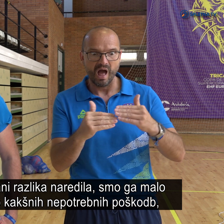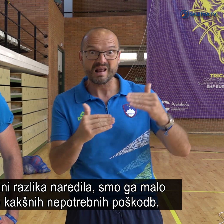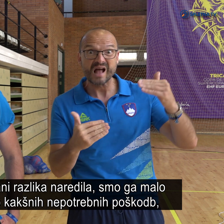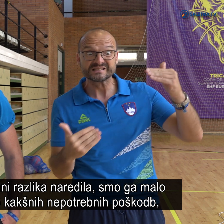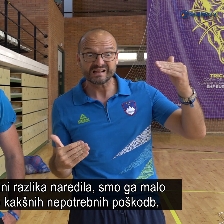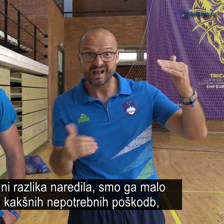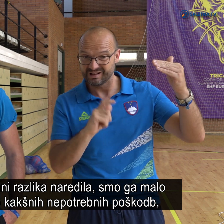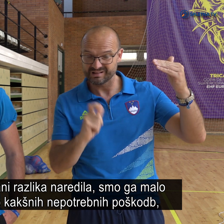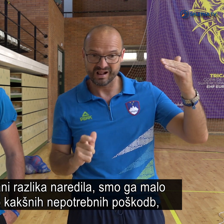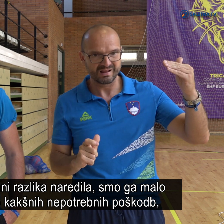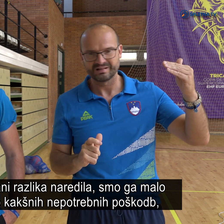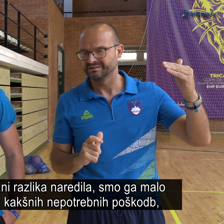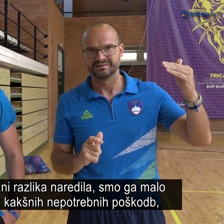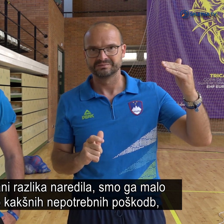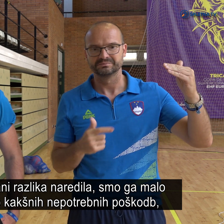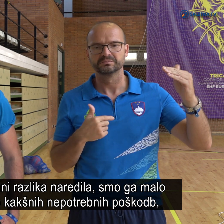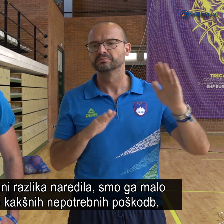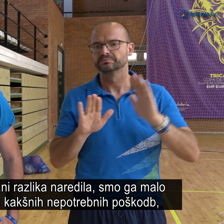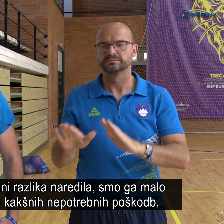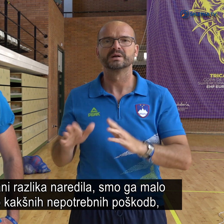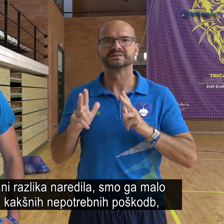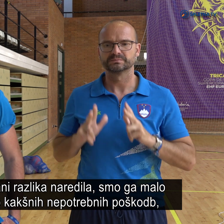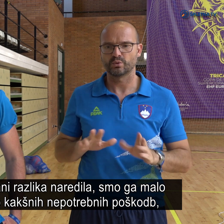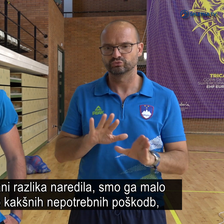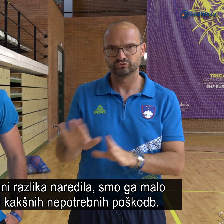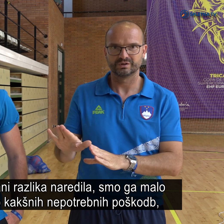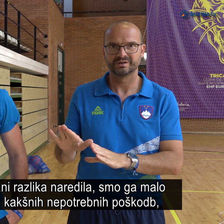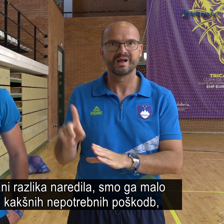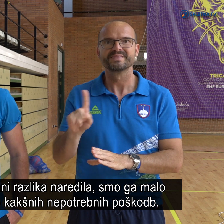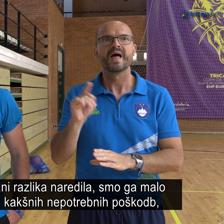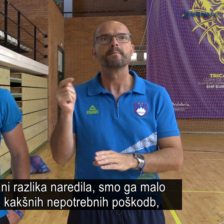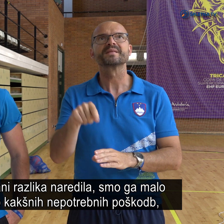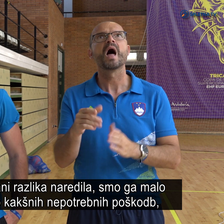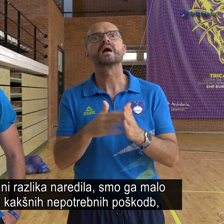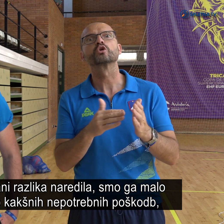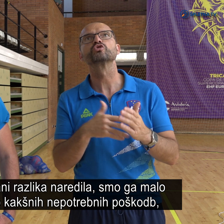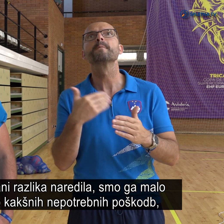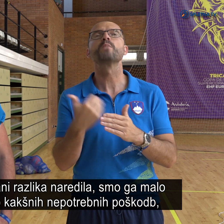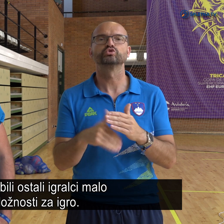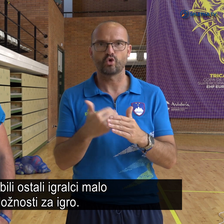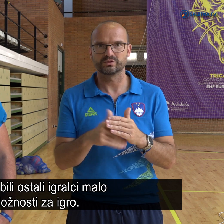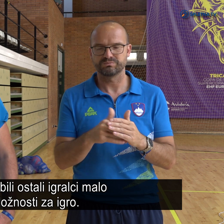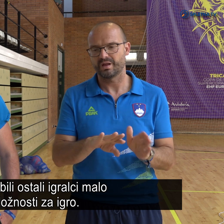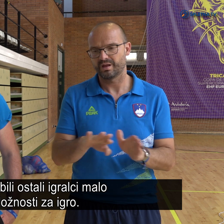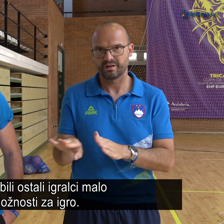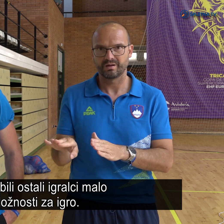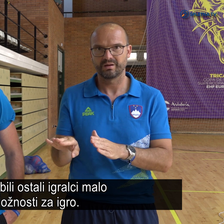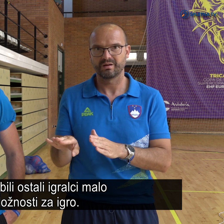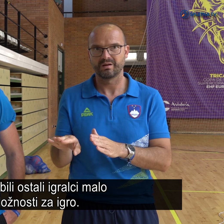Italijani, smo ga malo spočili, ker da ne pride do kakšnih nepotrebnih poškodb, pa so še dobili ostali igralci